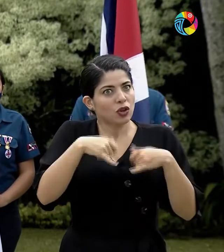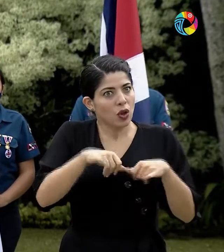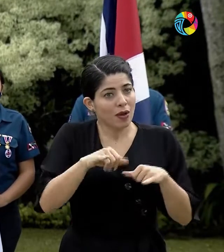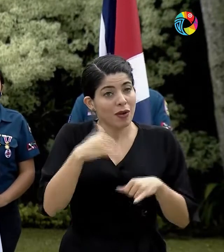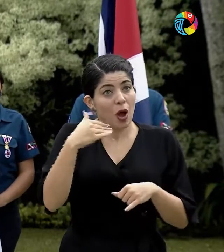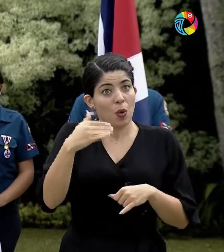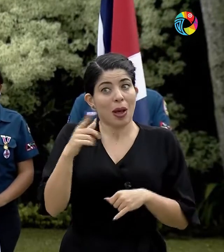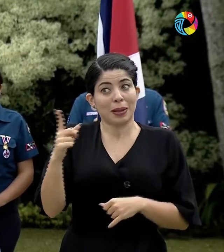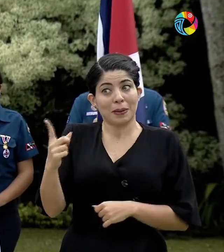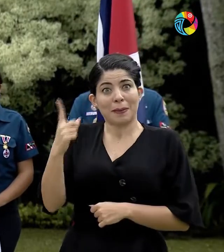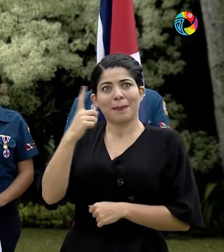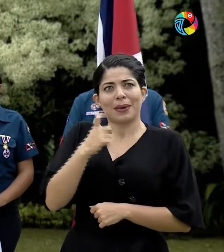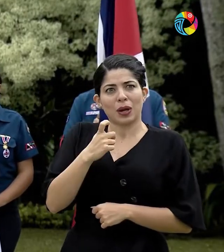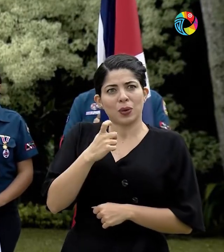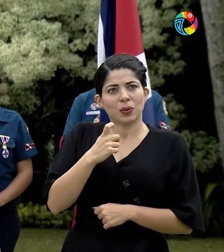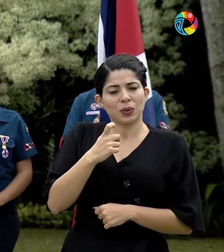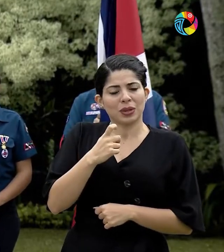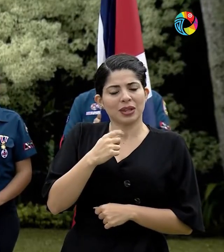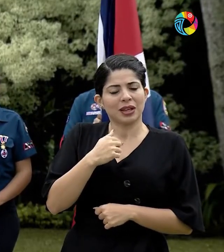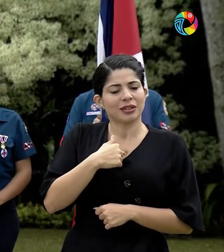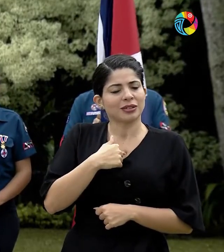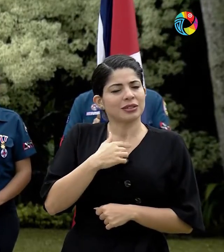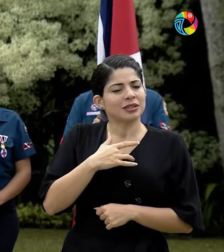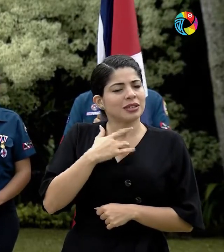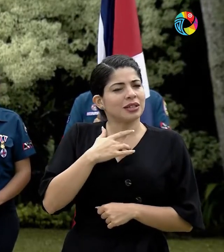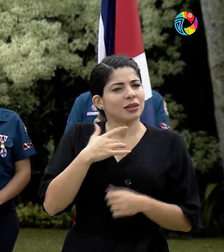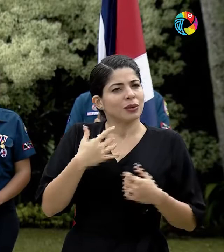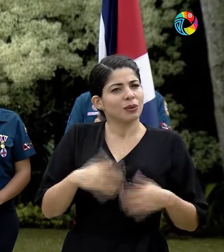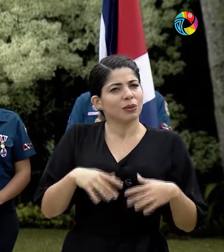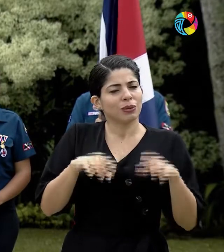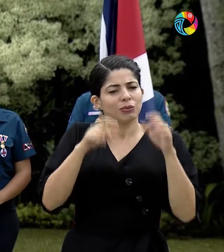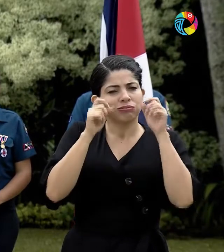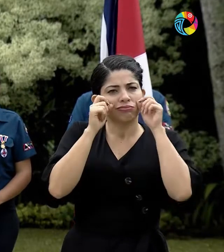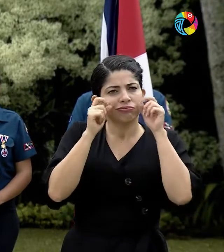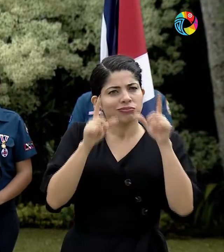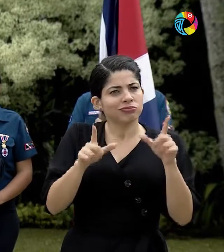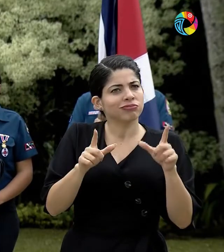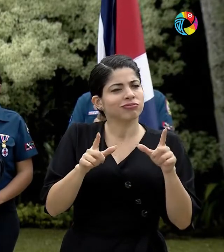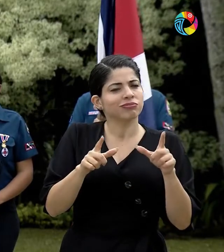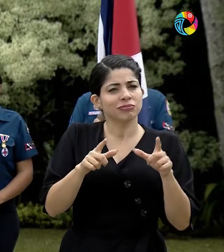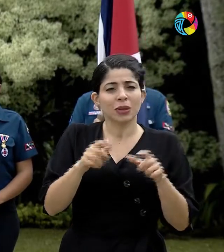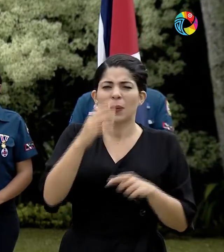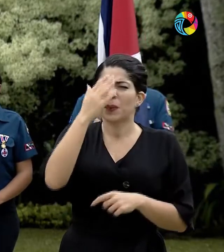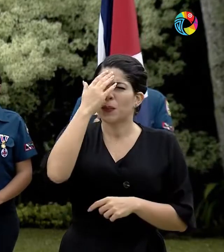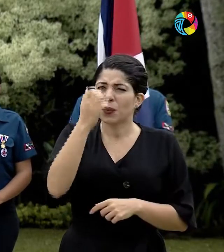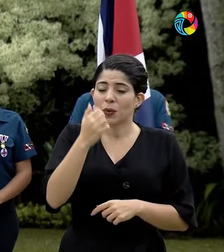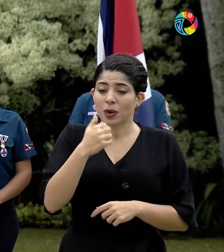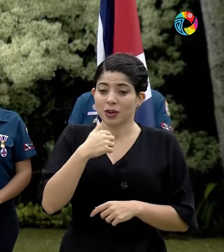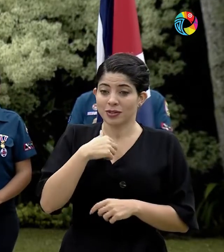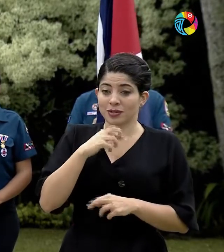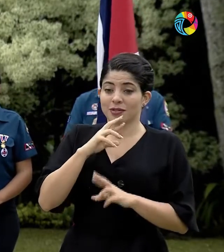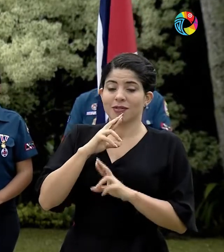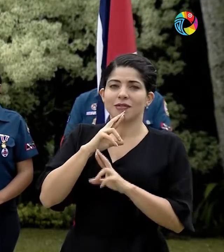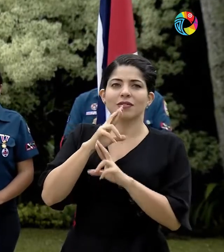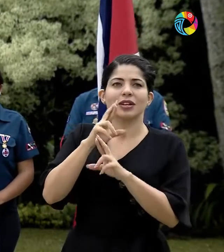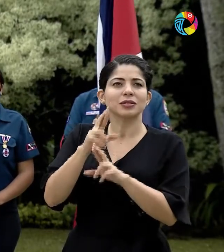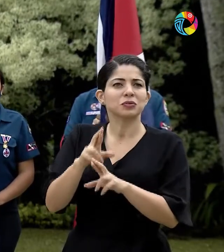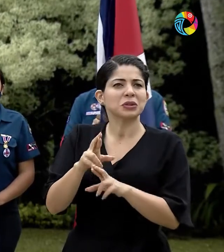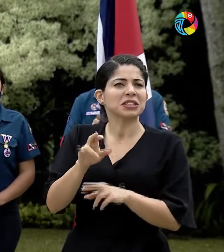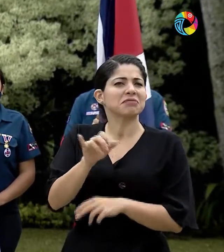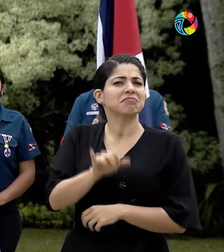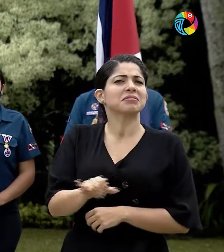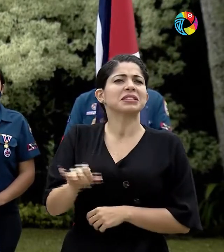esa pregunta, no me dejo de asombrar. Y es que la respuesta no deja de ser la